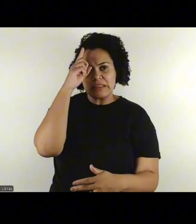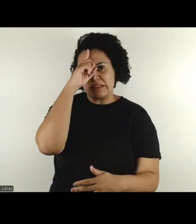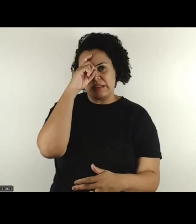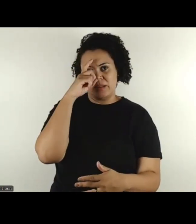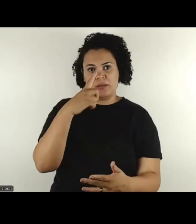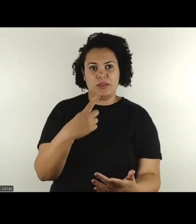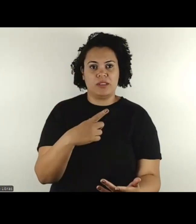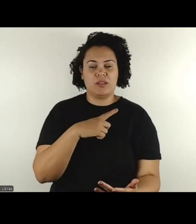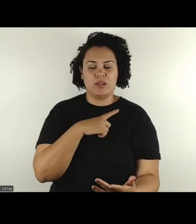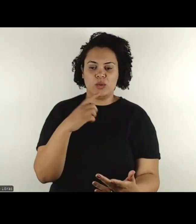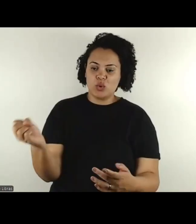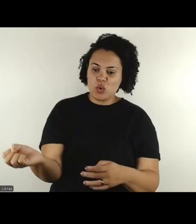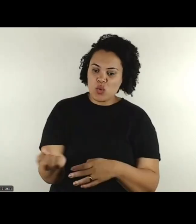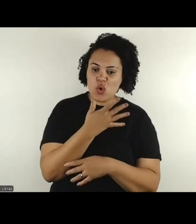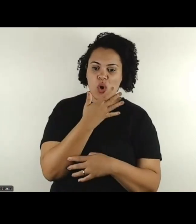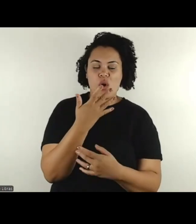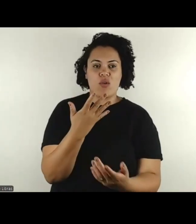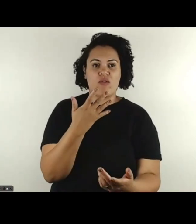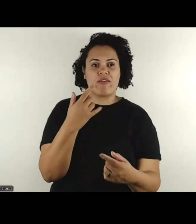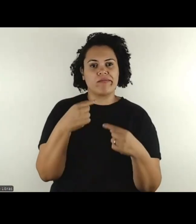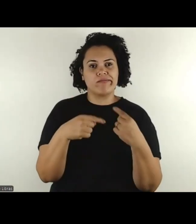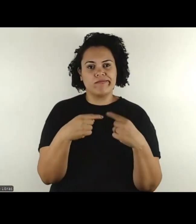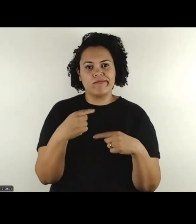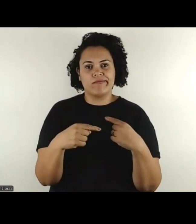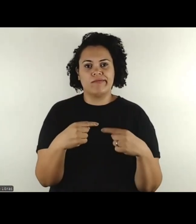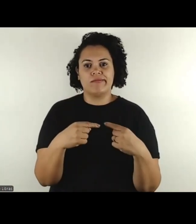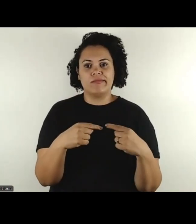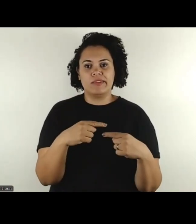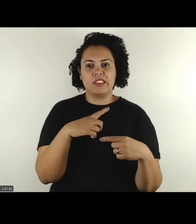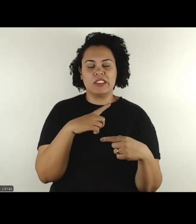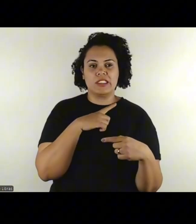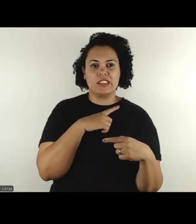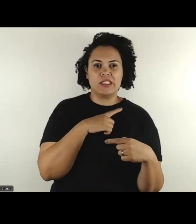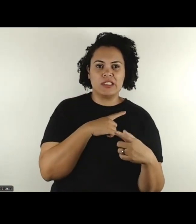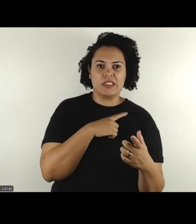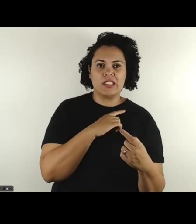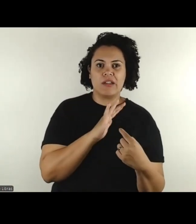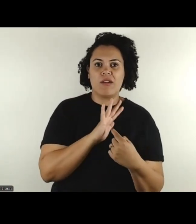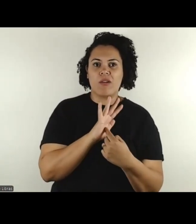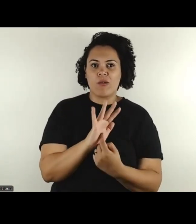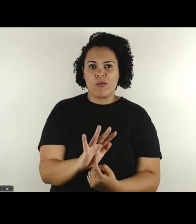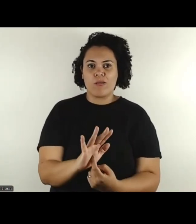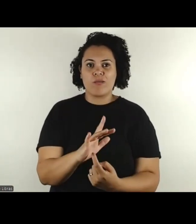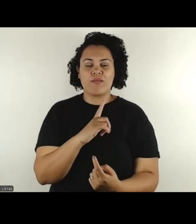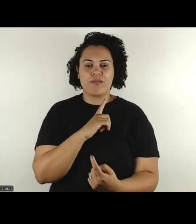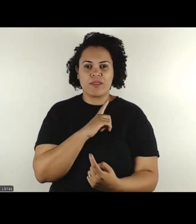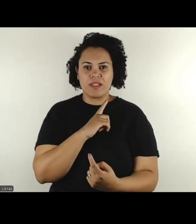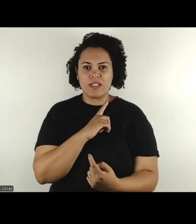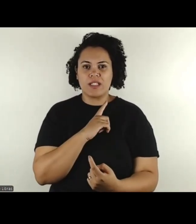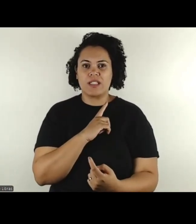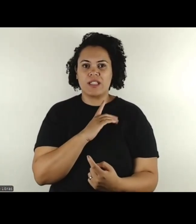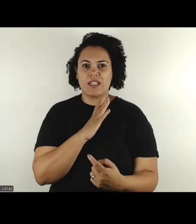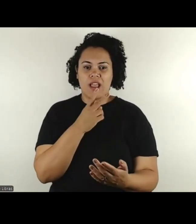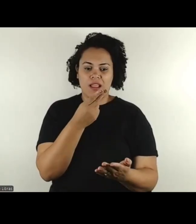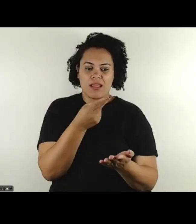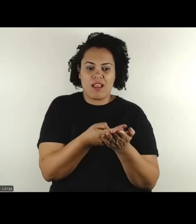essa nova política de saúde mental restaurava com ênfase a internação de crianças e adolescentes,